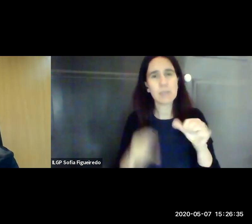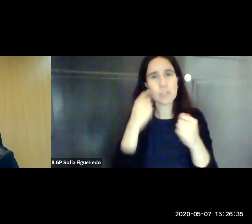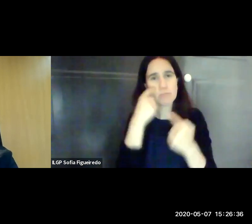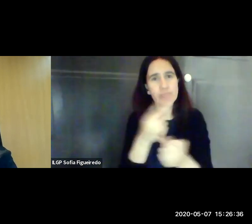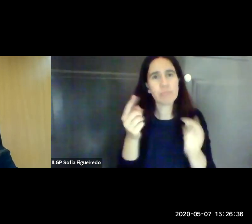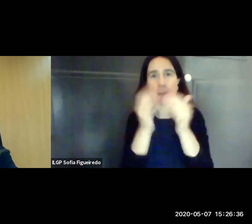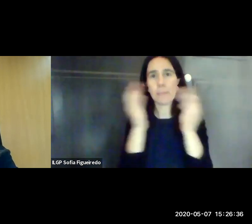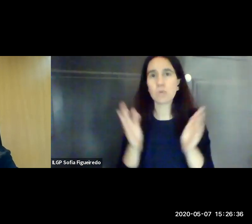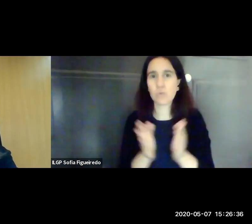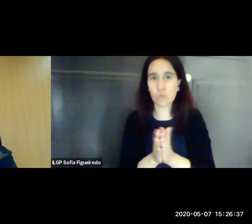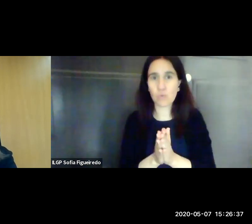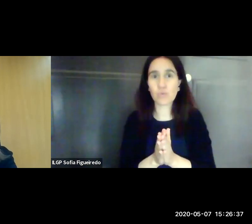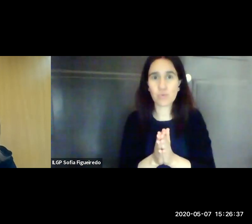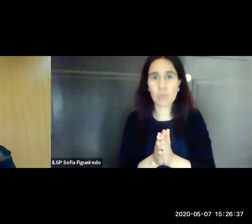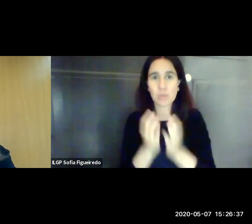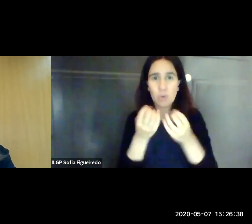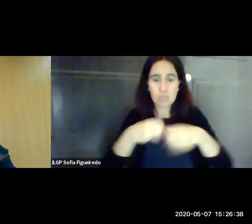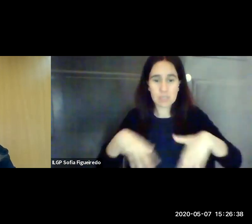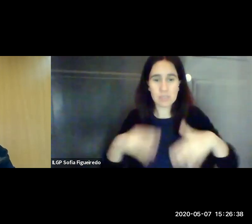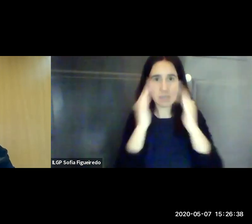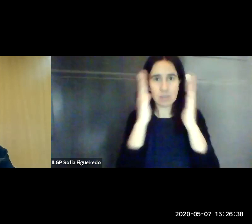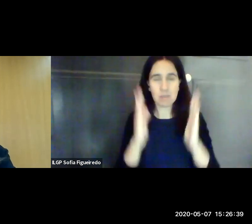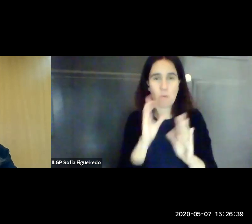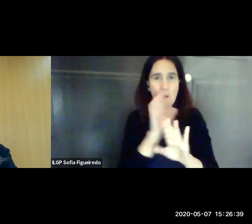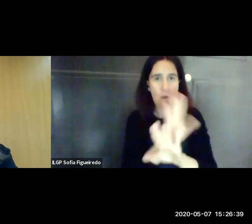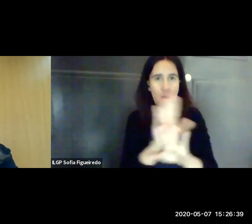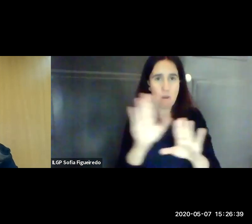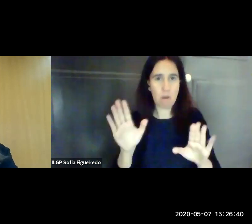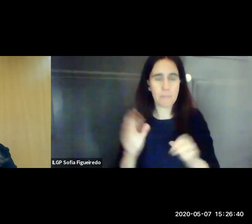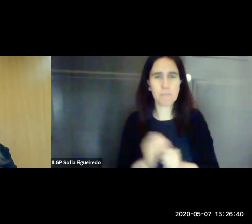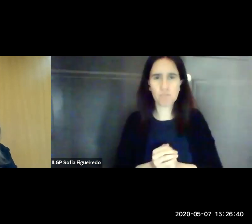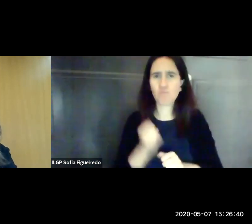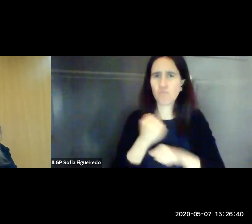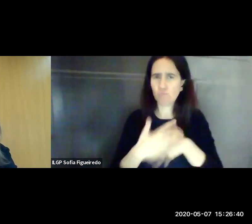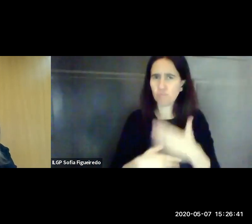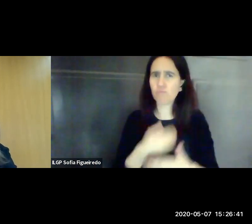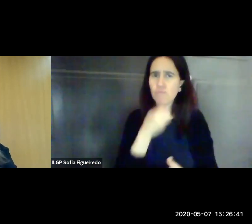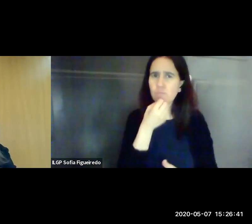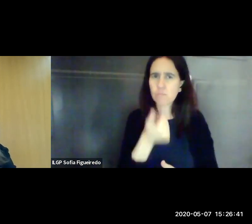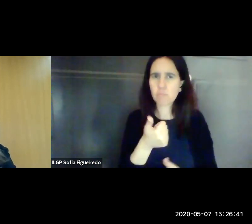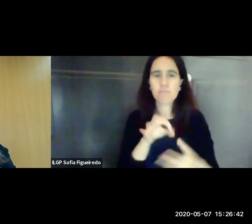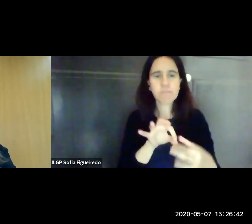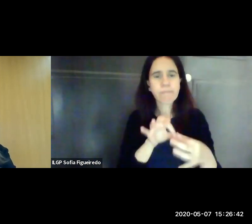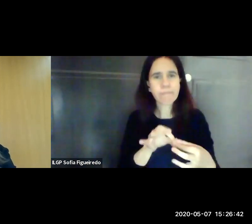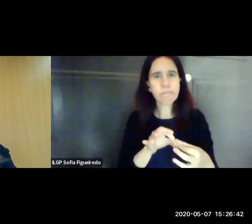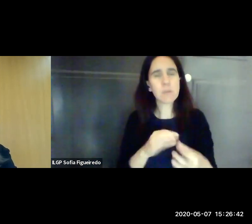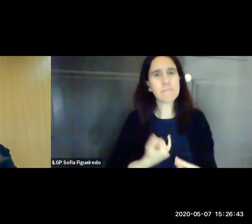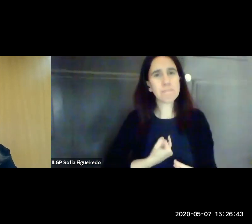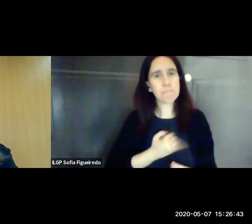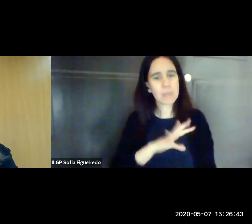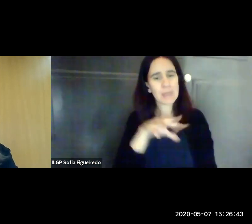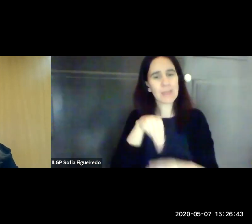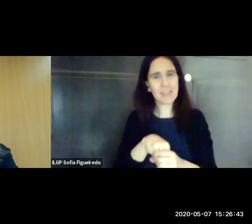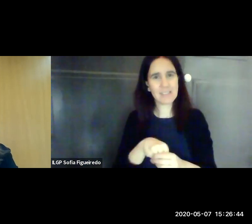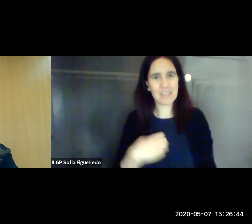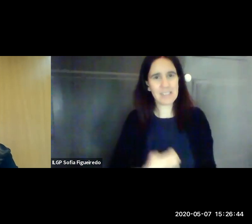todos que estão na organização. E funciona especialmente bem como fator de coesão, promovendo o sentido de pertença. É